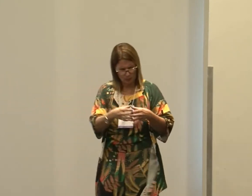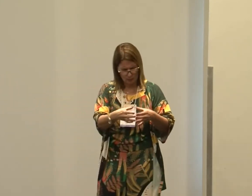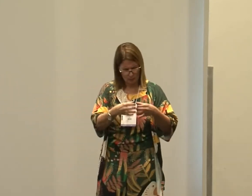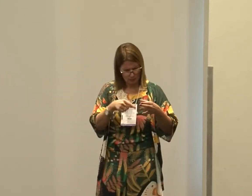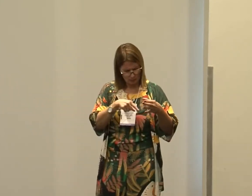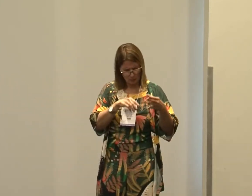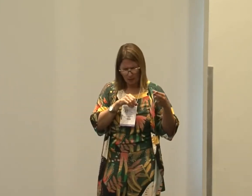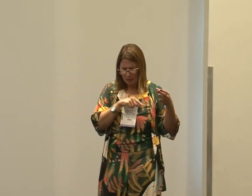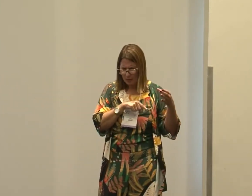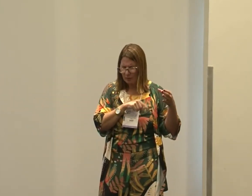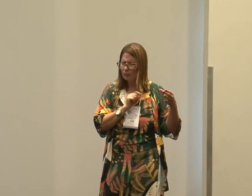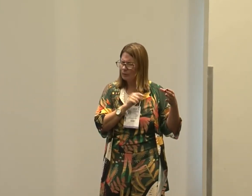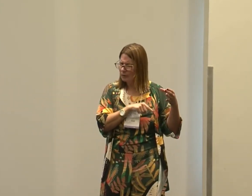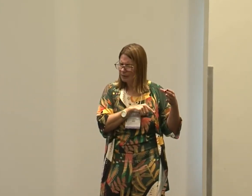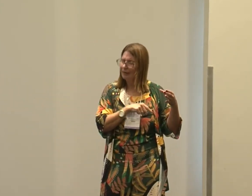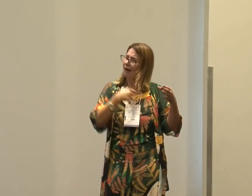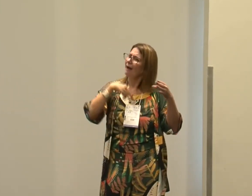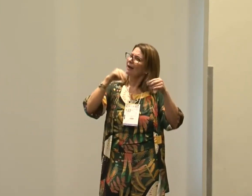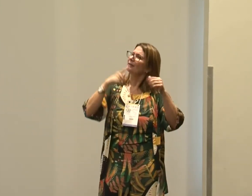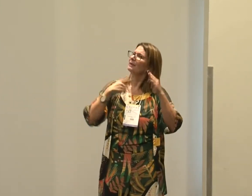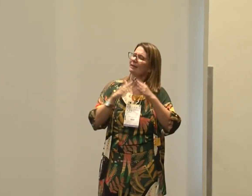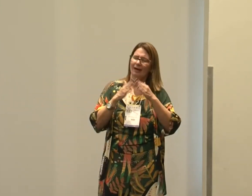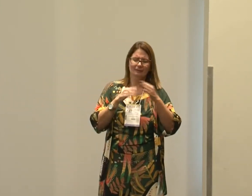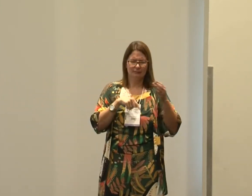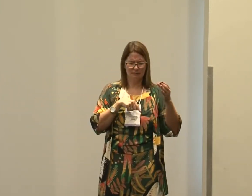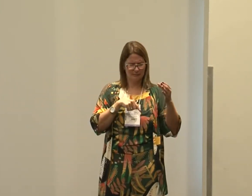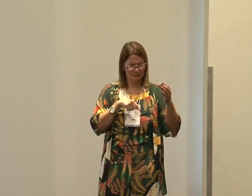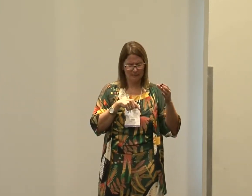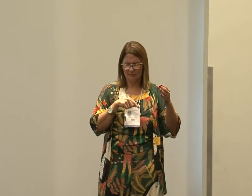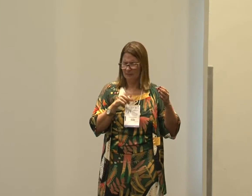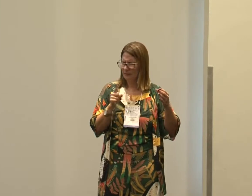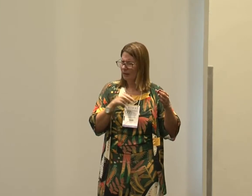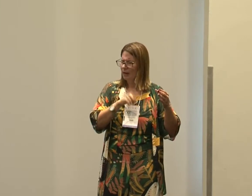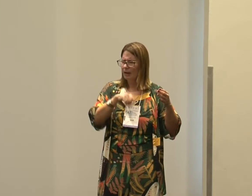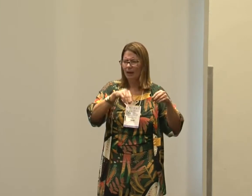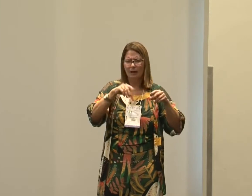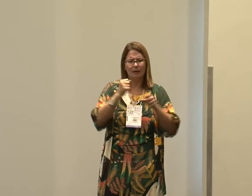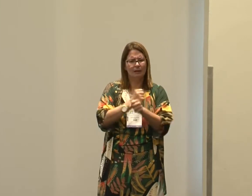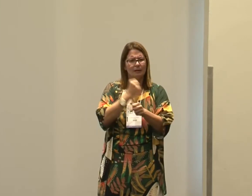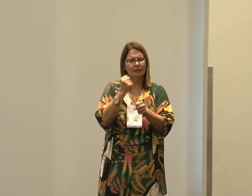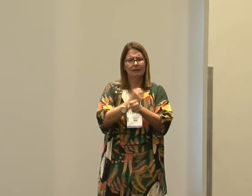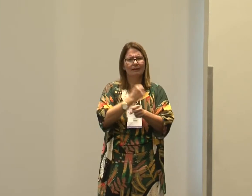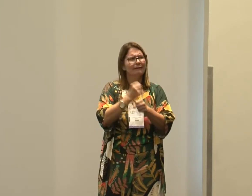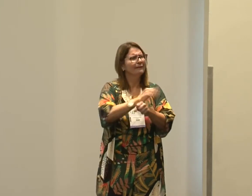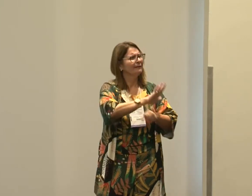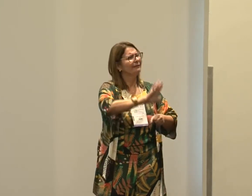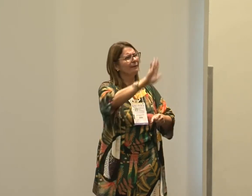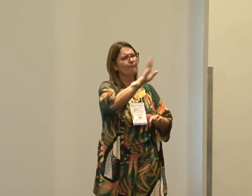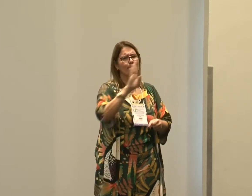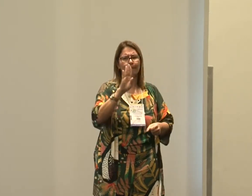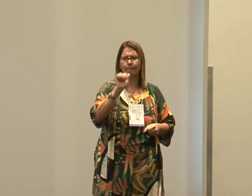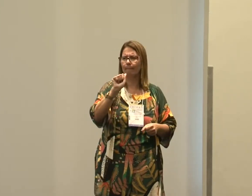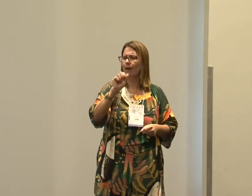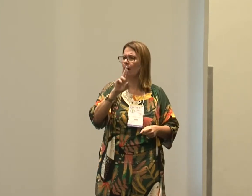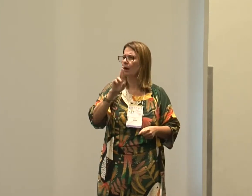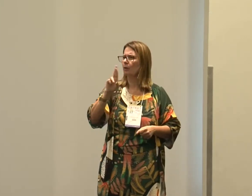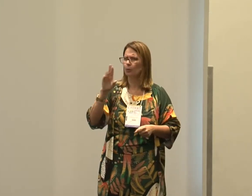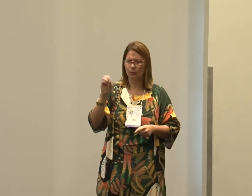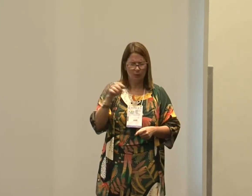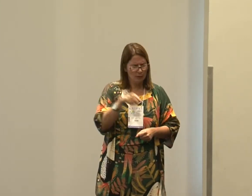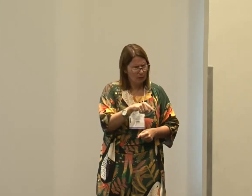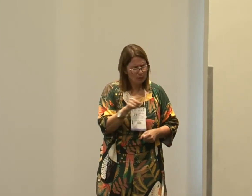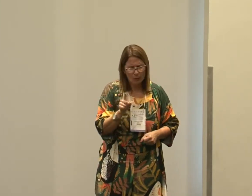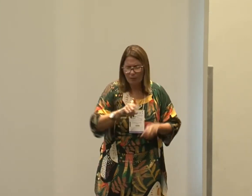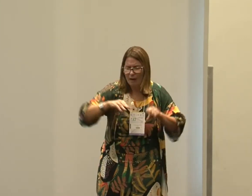o correto e o surdo trouxe esse tipo. Eu falei assim, é perto da minha casa. E a professora, não, isso aqui é areia de